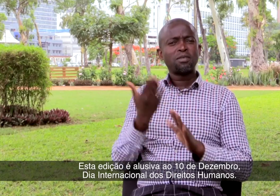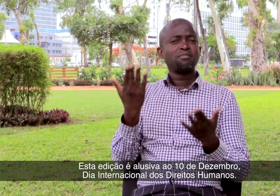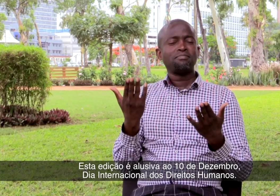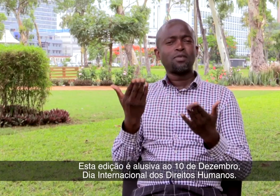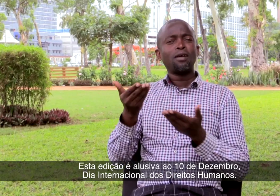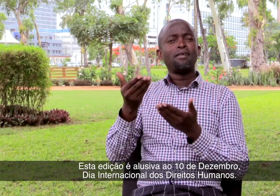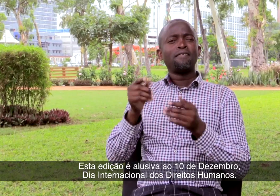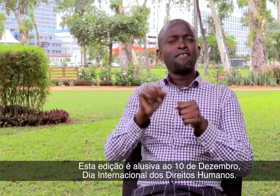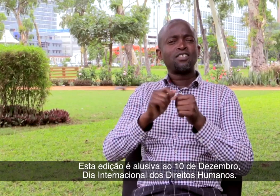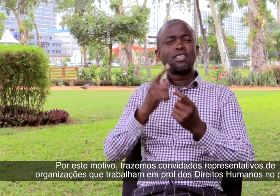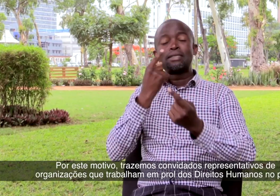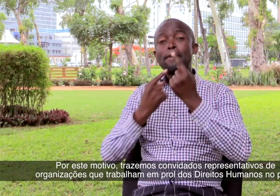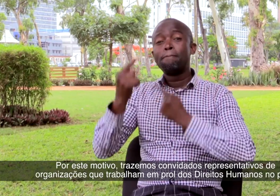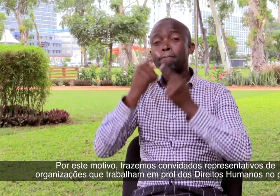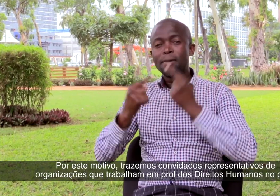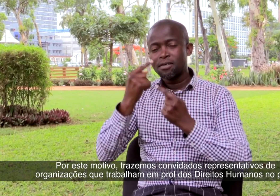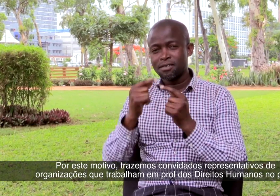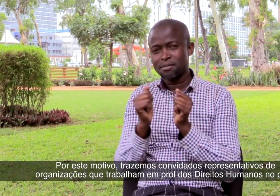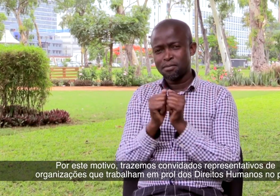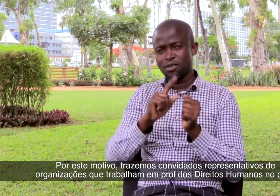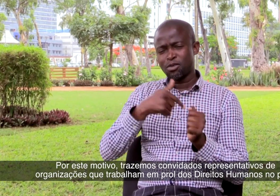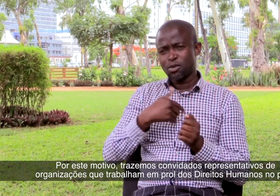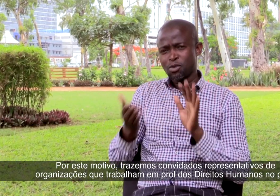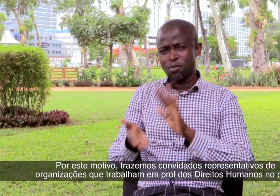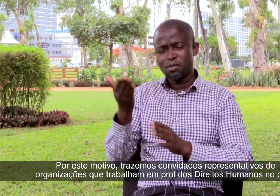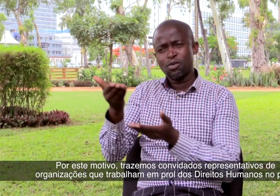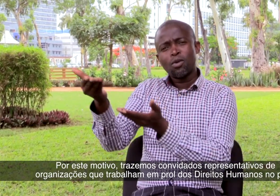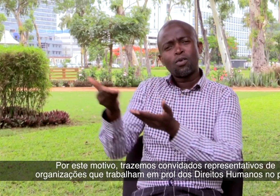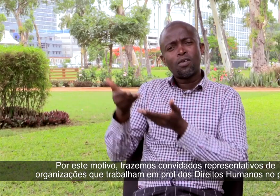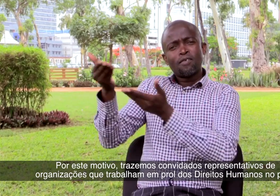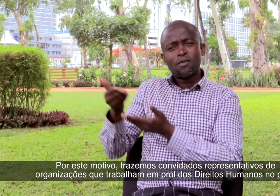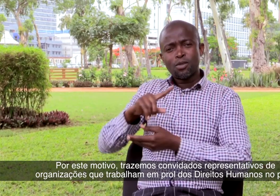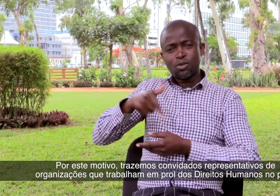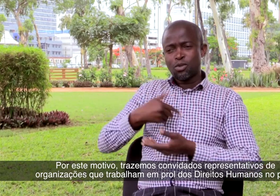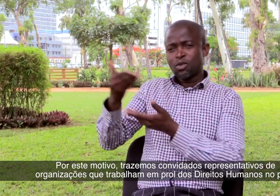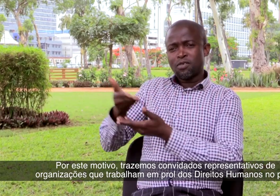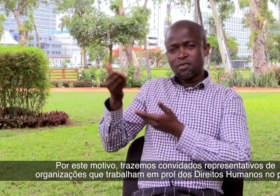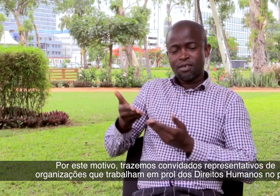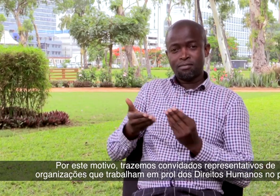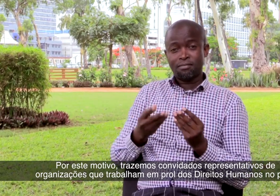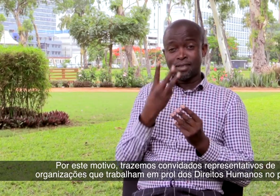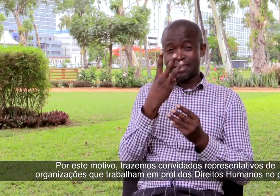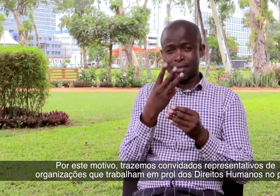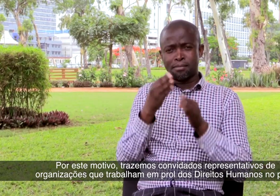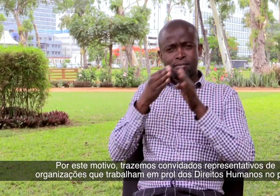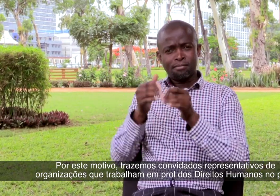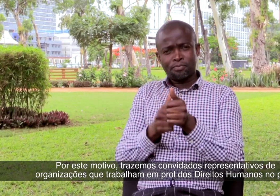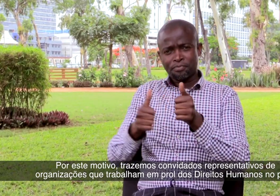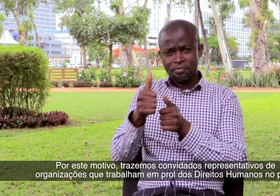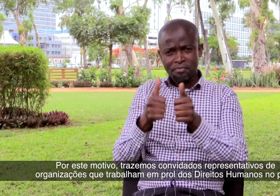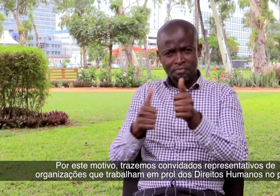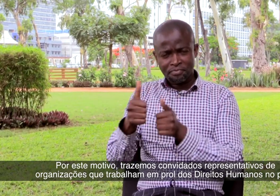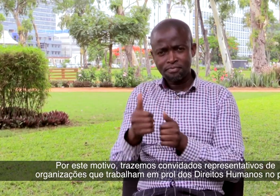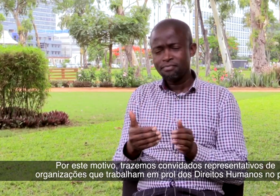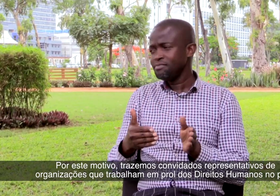Internacional dos Direitos Humanos. Teremos aqui um debate. Para começar, temos aqui os nossos convidados. São três